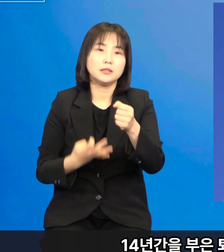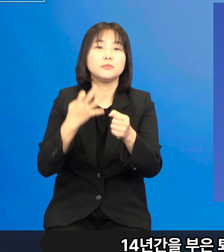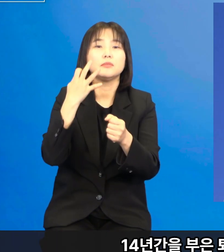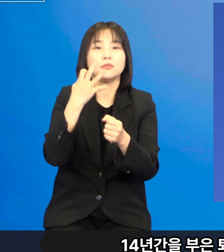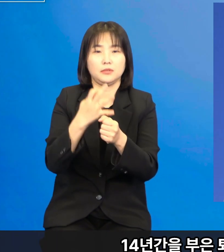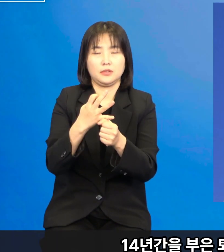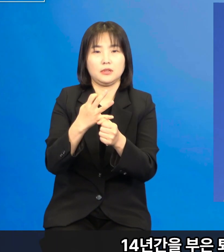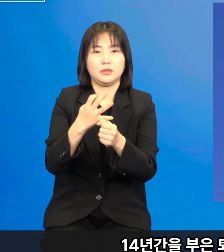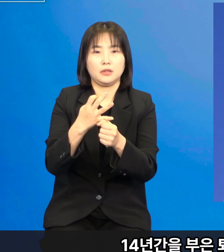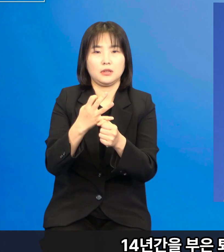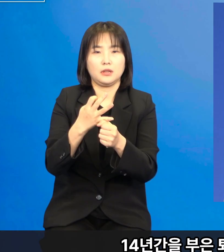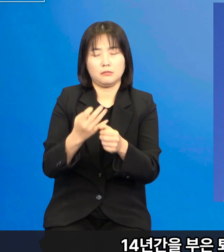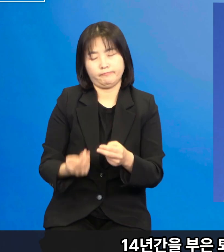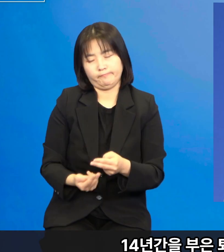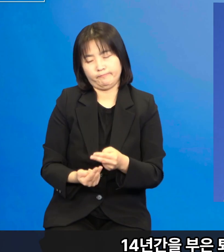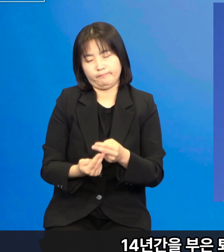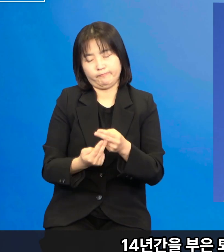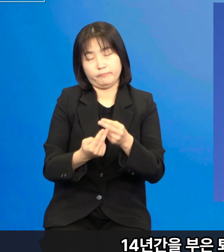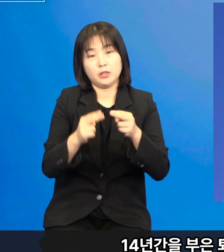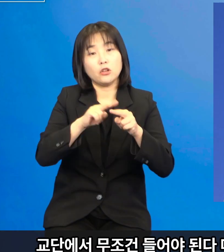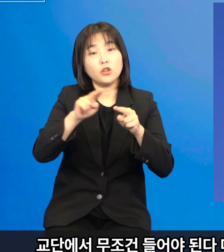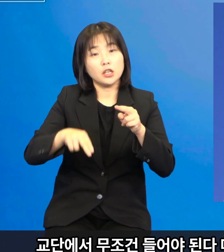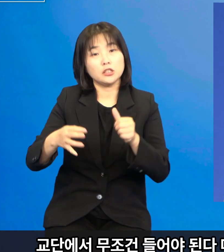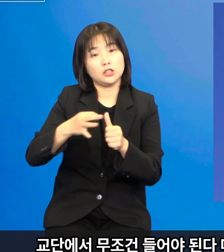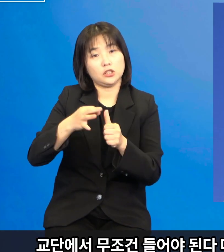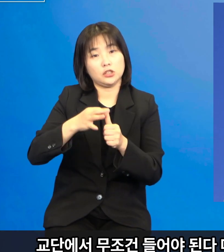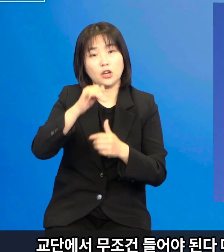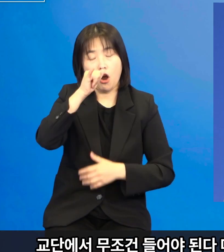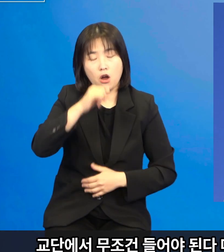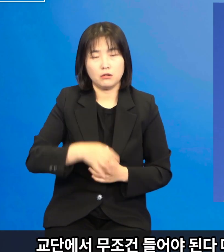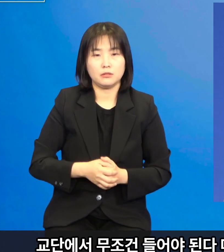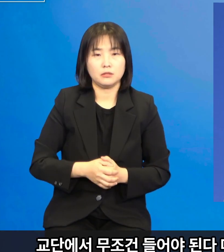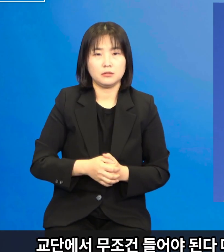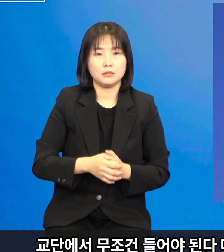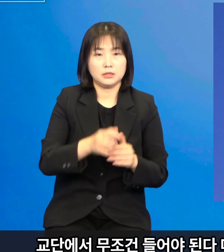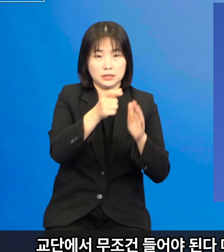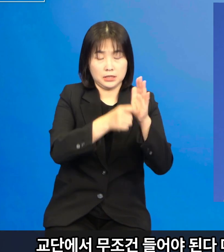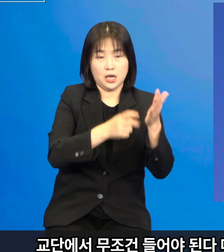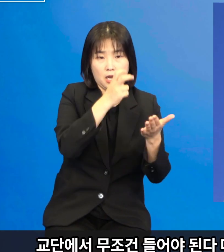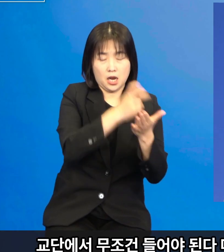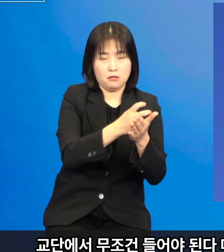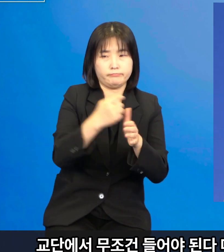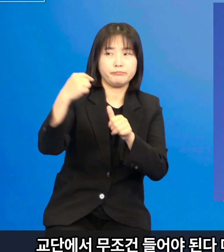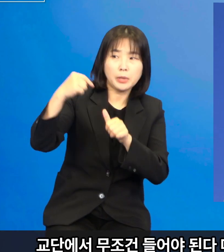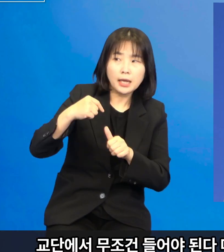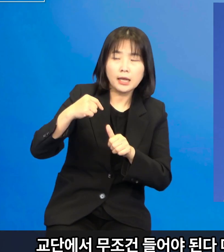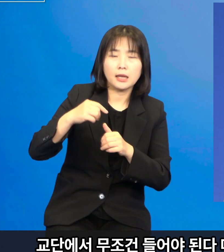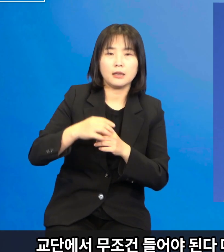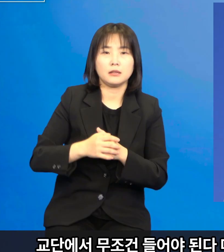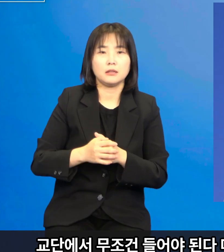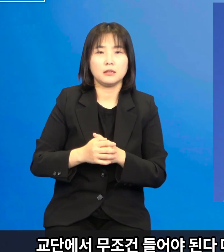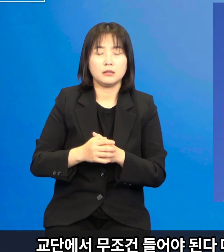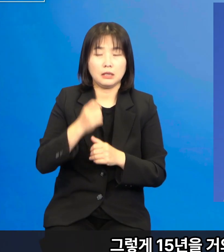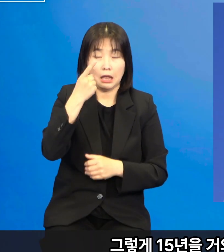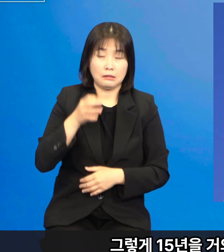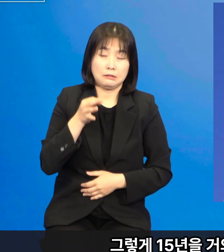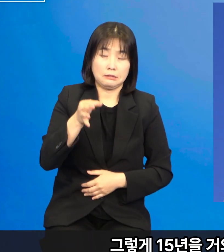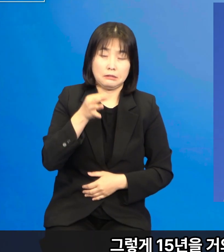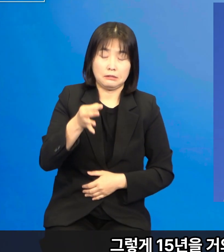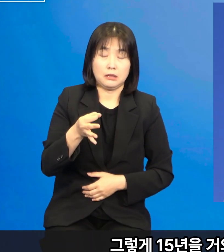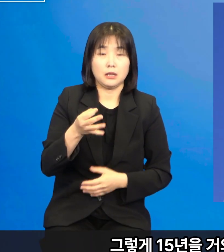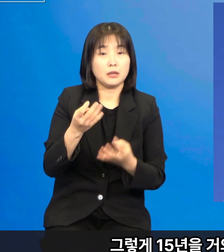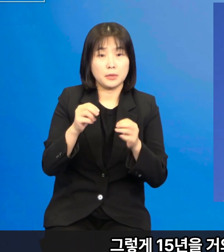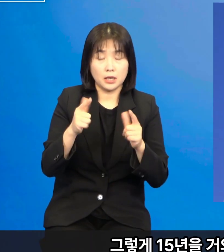14년간을 부은 퇴직연금이 있어요. 교단에서 무조건 들어야 된다. 매달 그렇게 양이 많지는 않지만